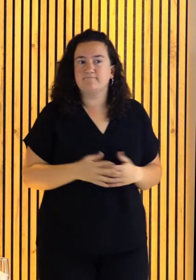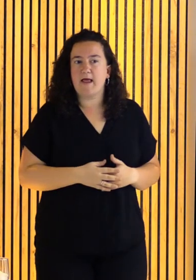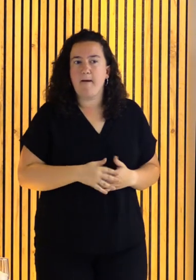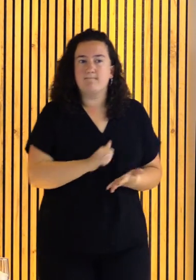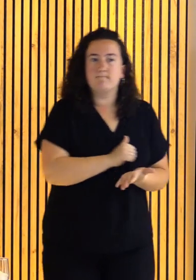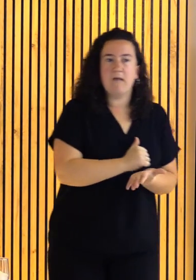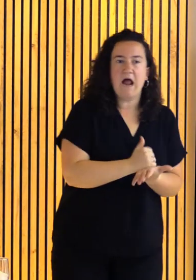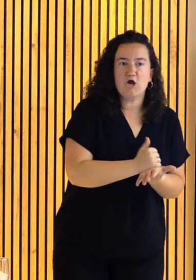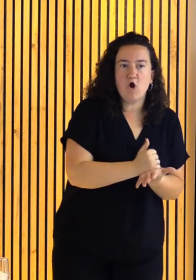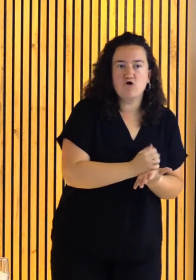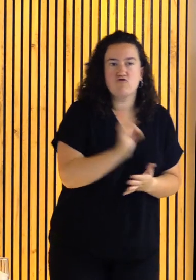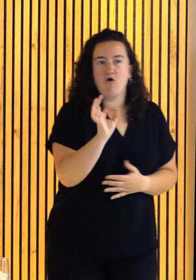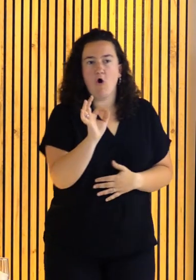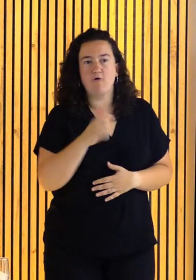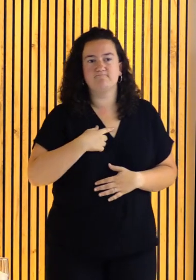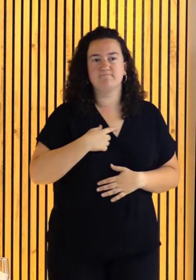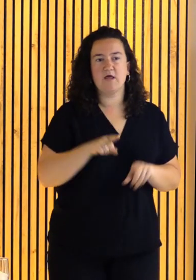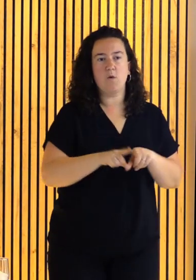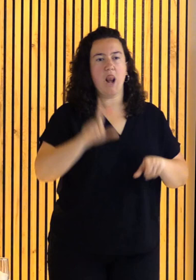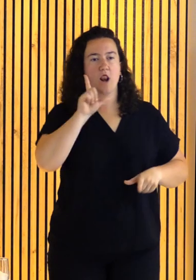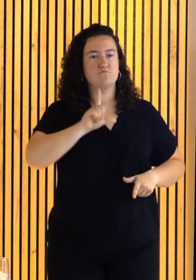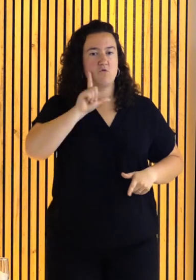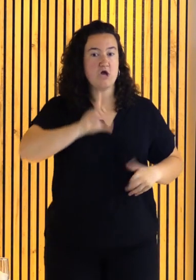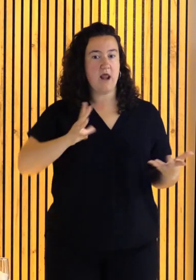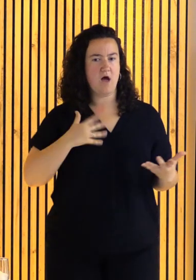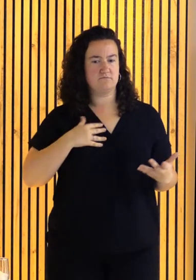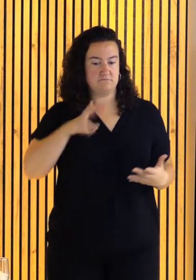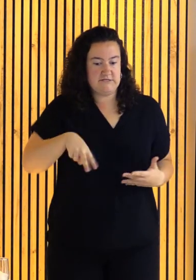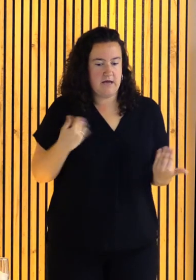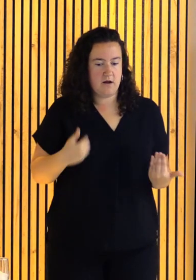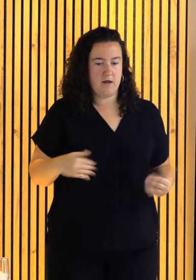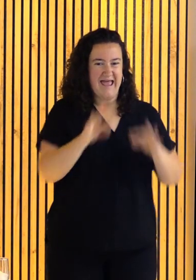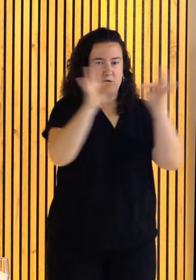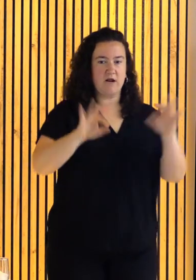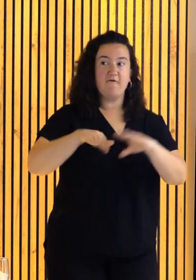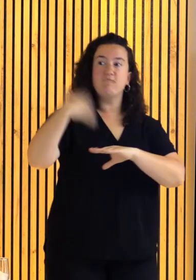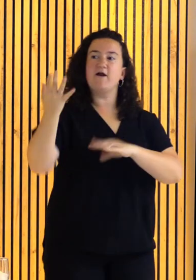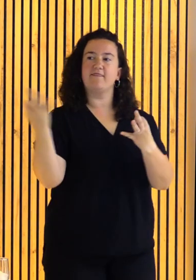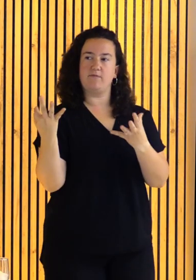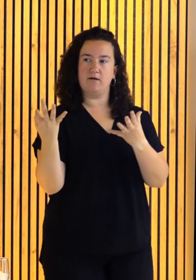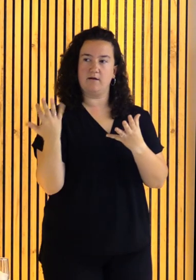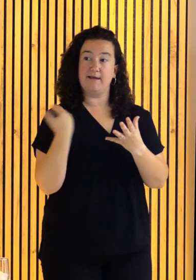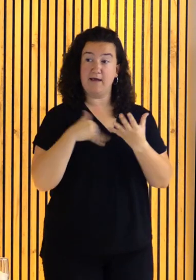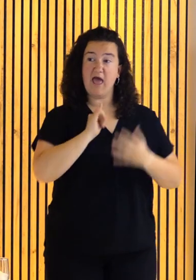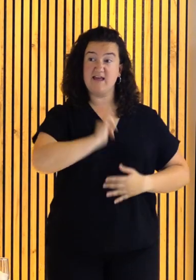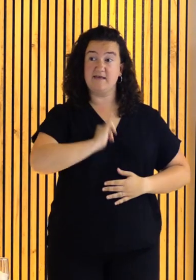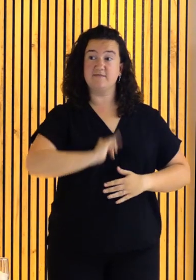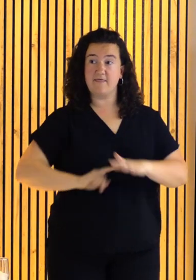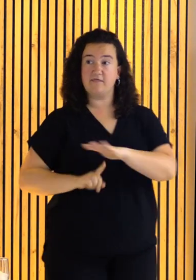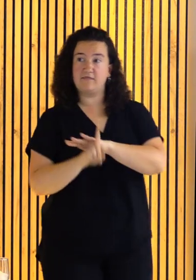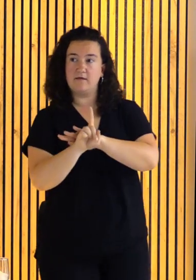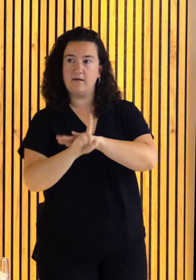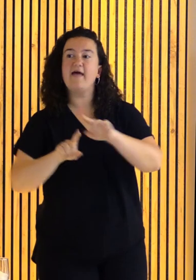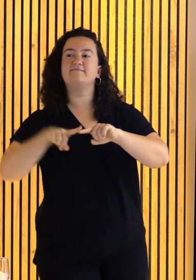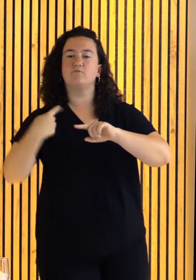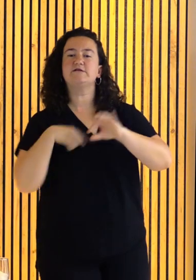Boiera izaera garatzeko Euskal Herritik alde egin behar izan zutela, eta behin ba, pixkat identitate hori garatetakoan bueltatu dira Euskal